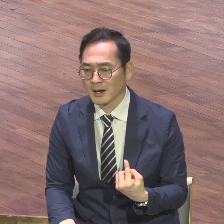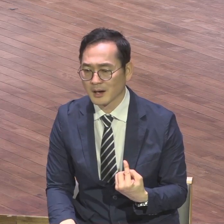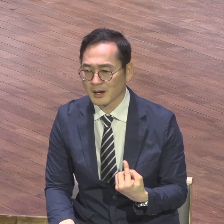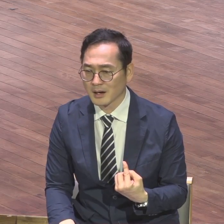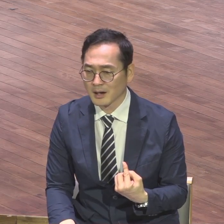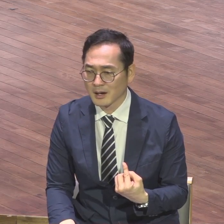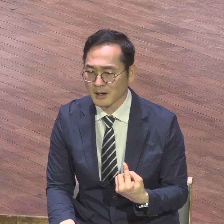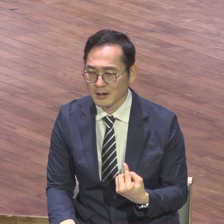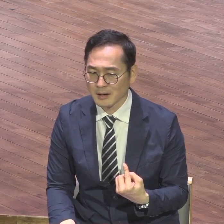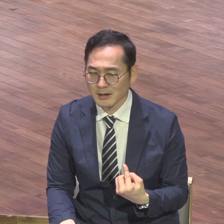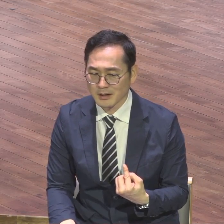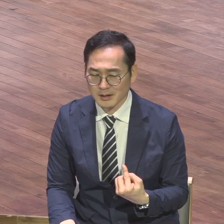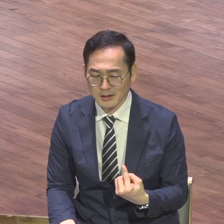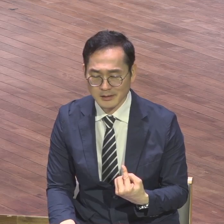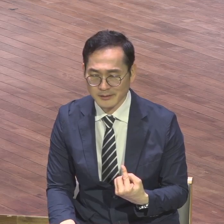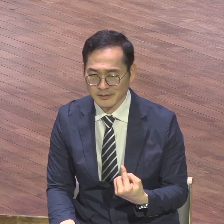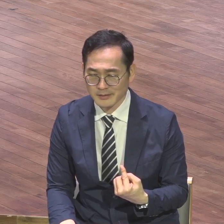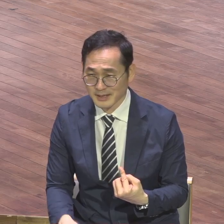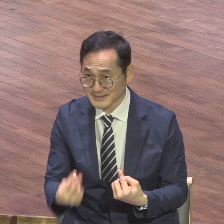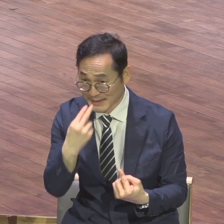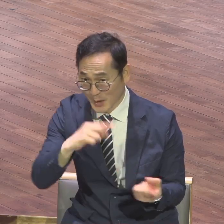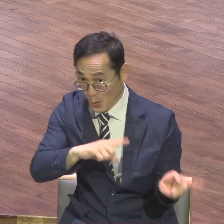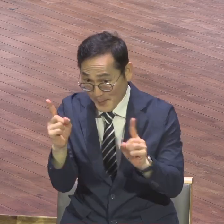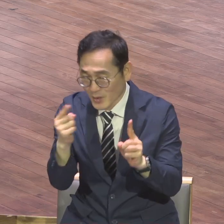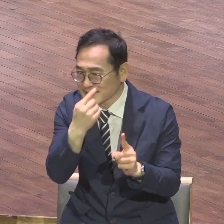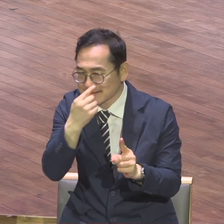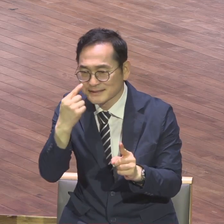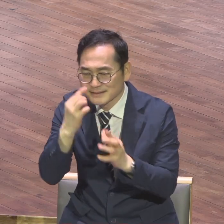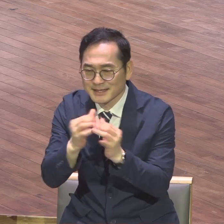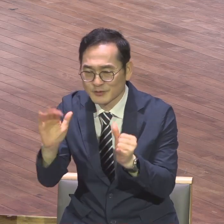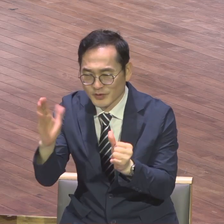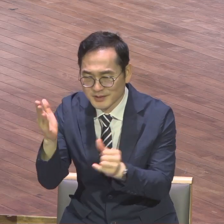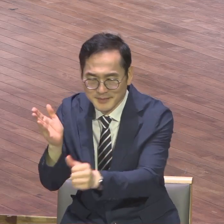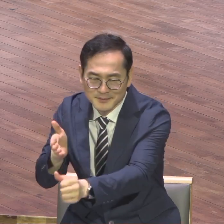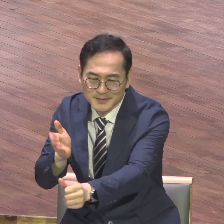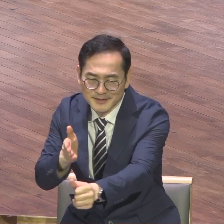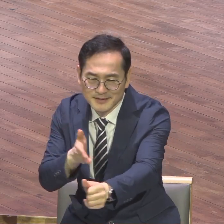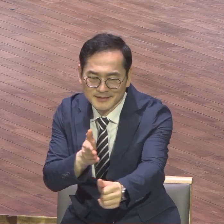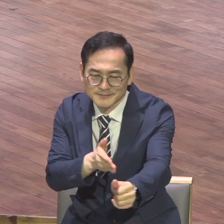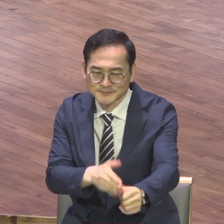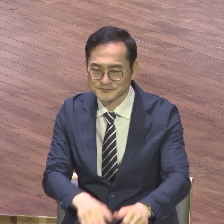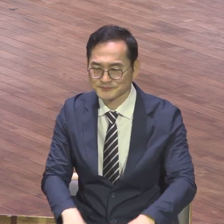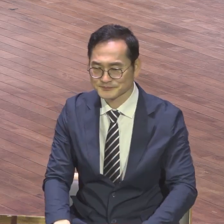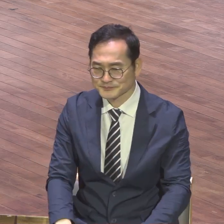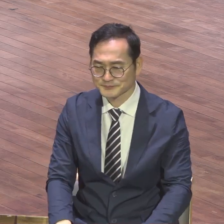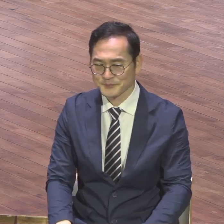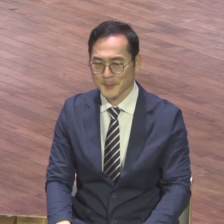돌아와 생명회복의 증거가 나기를 제원을 축복합니다. 결론입니다.